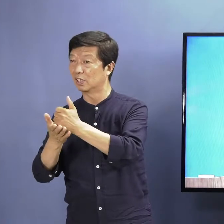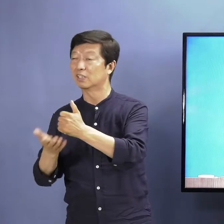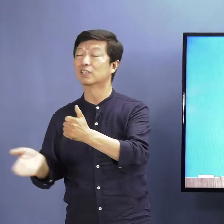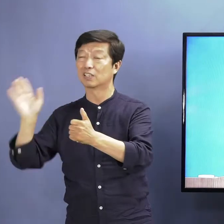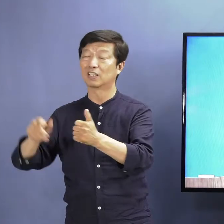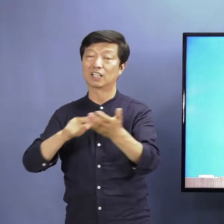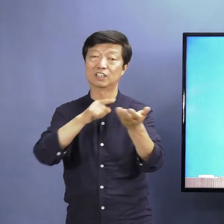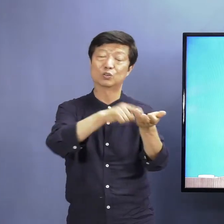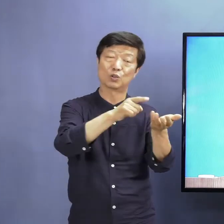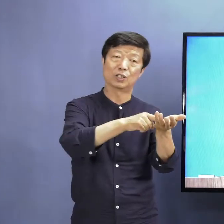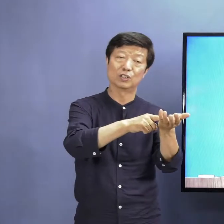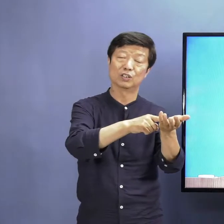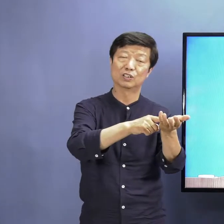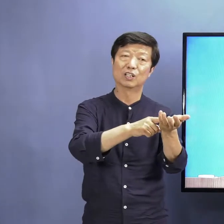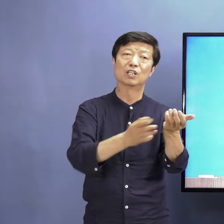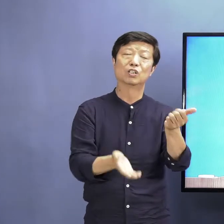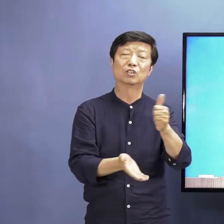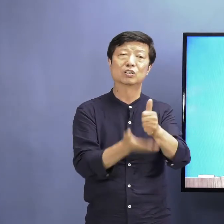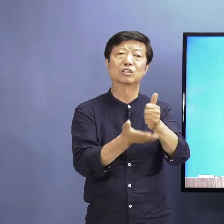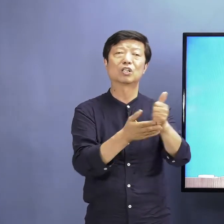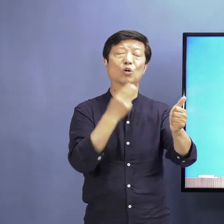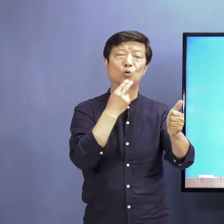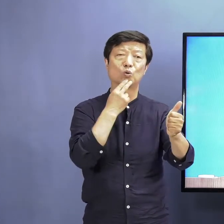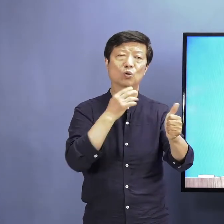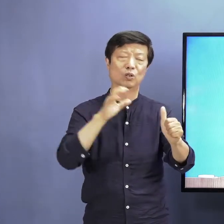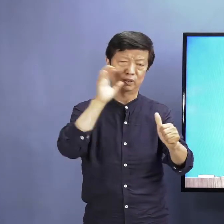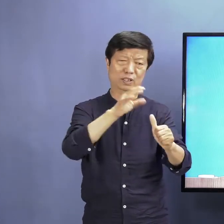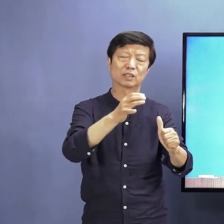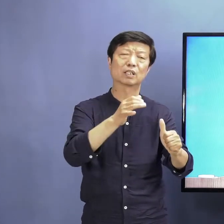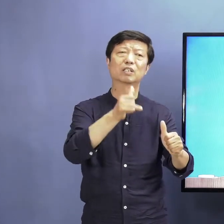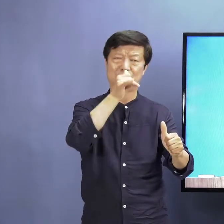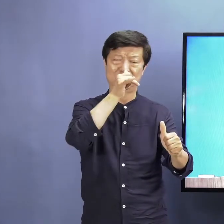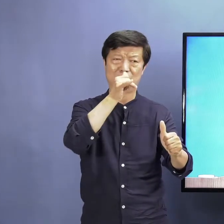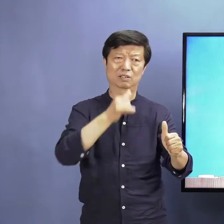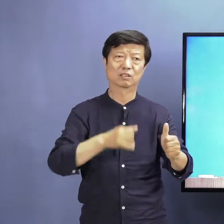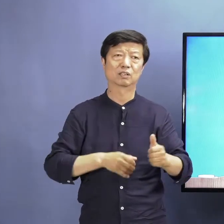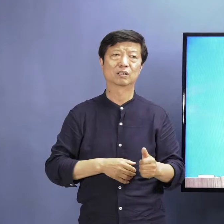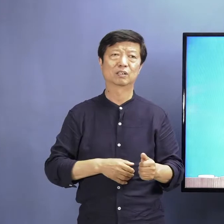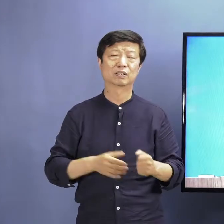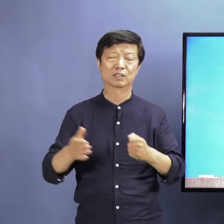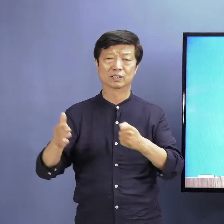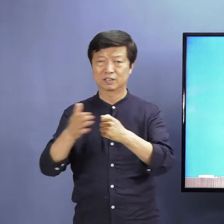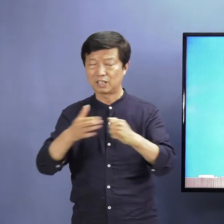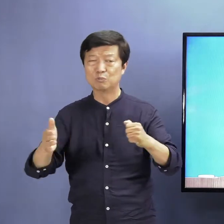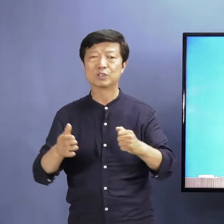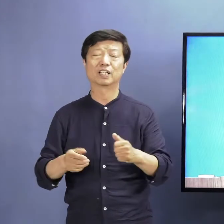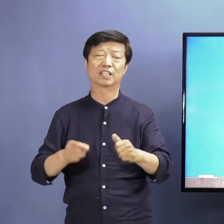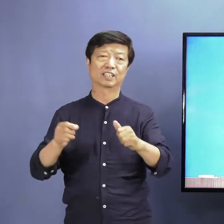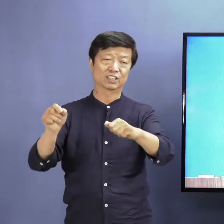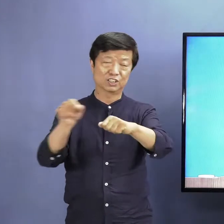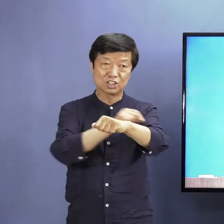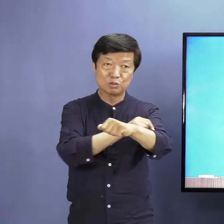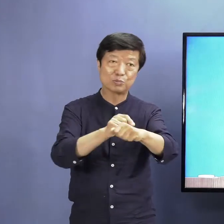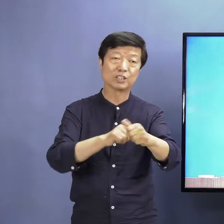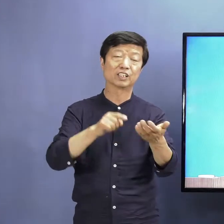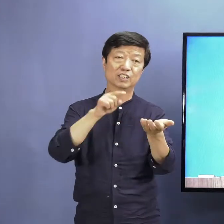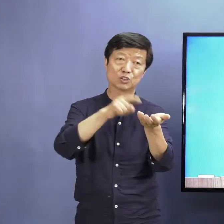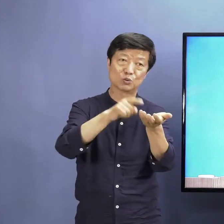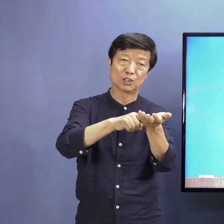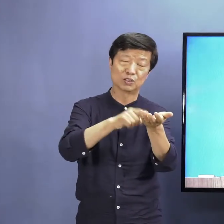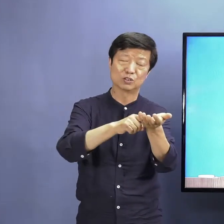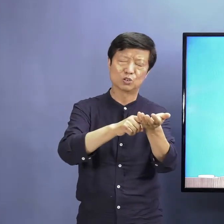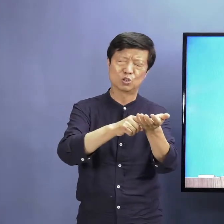그렇기 때문에 라오디게아 교회를 향한 이 책망은요, 특별히 더 종말론적 신앙을 이야기하는 아주 중요한